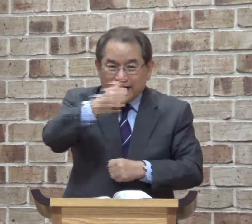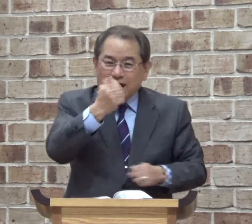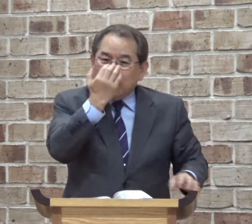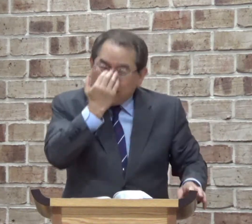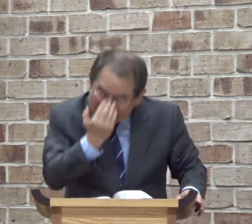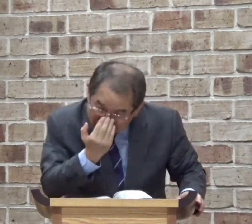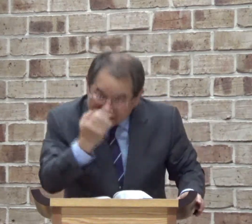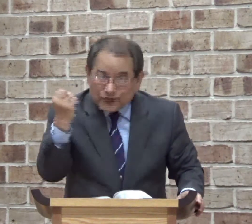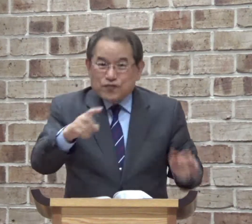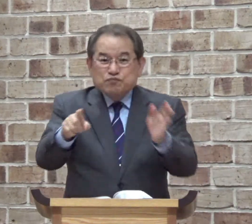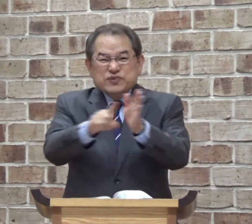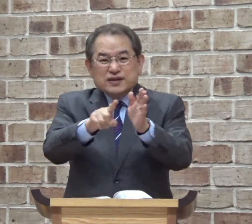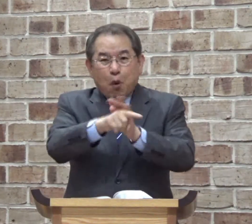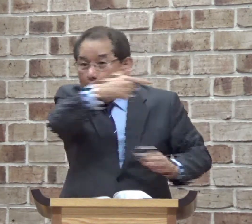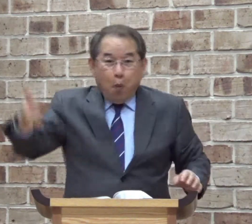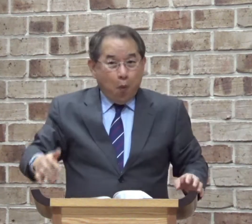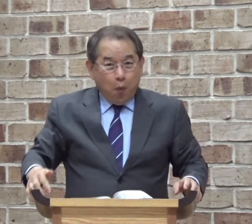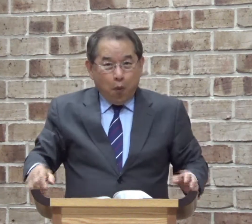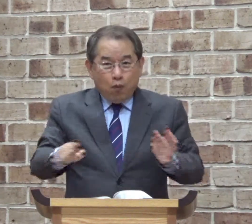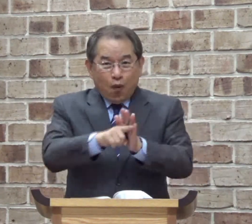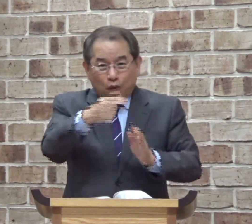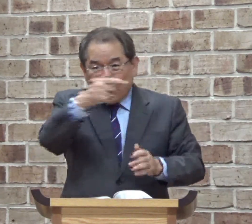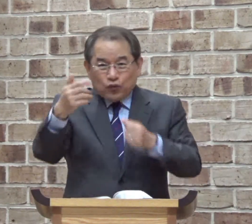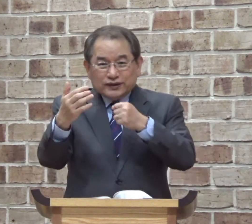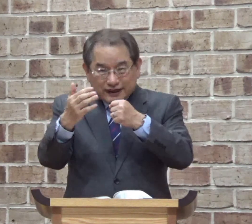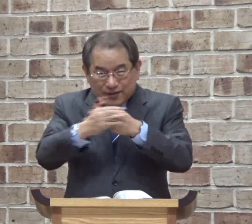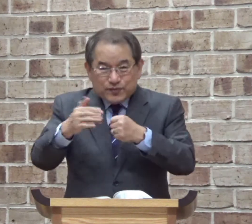그렇게 예수님은 거기에 크게 감동하셨습니다.